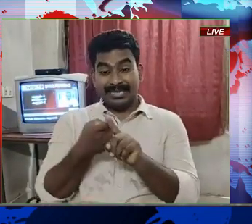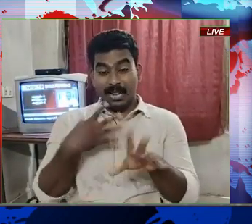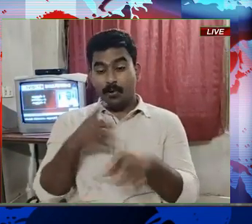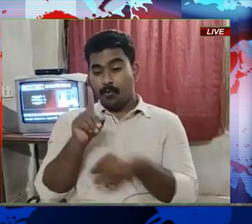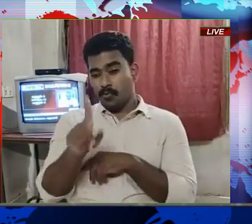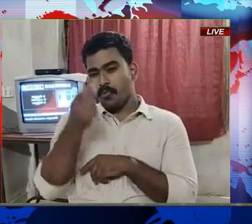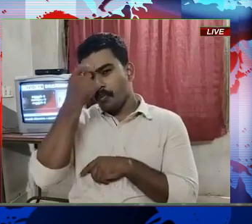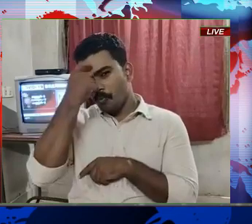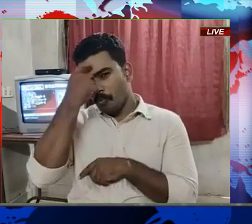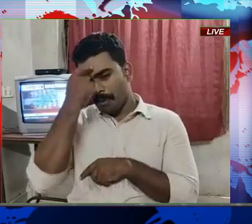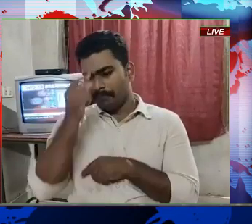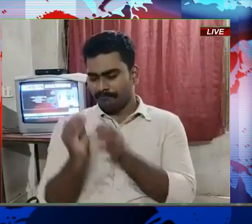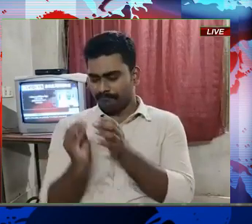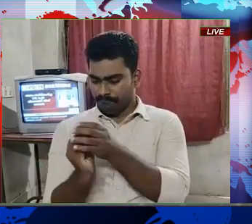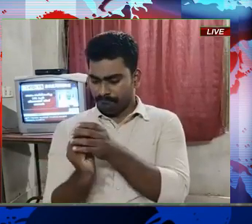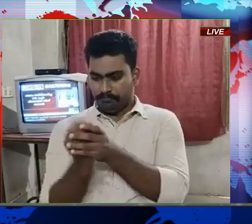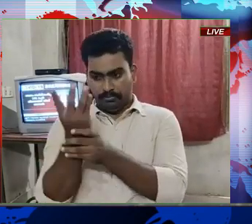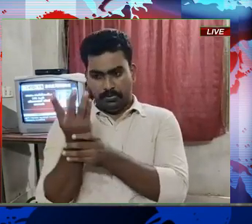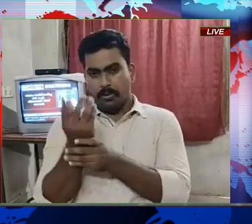അരിയുടെ അളവിൽ